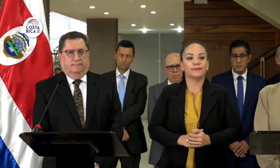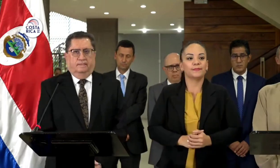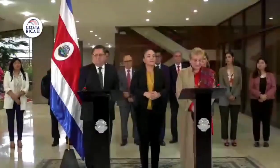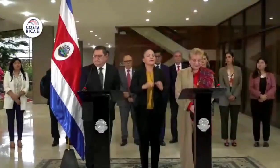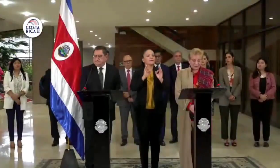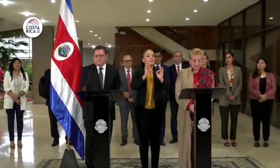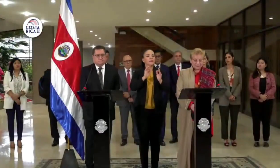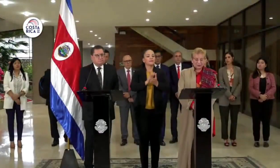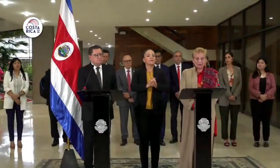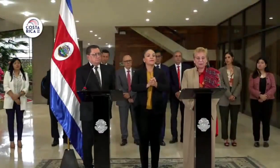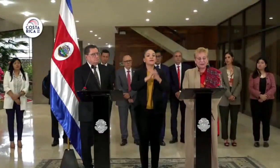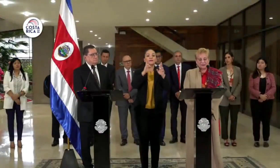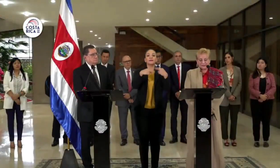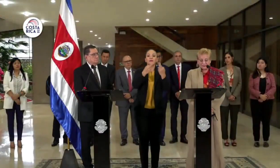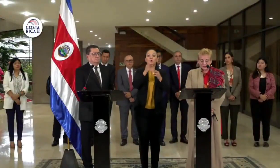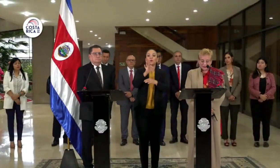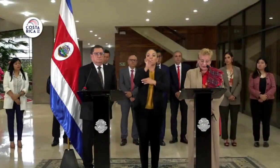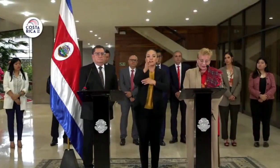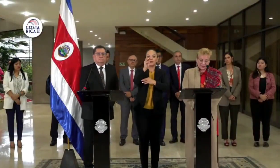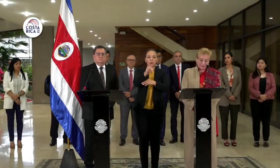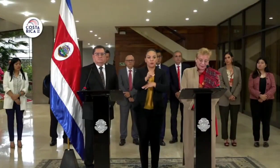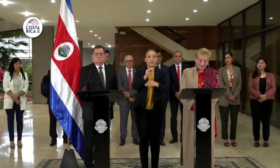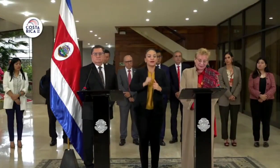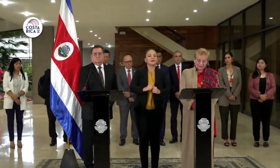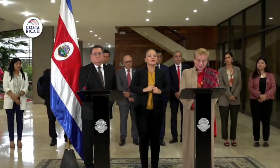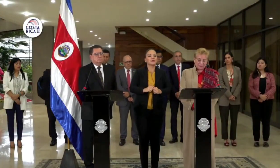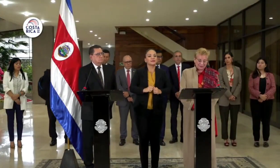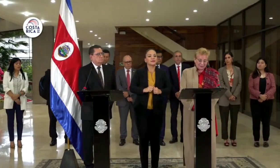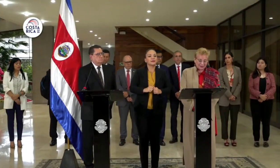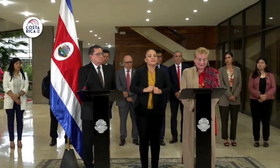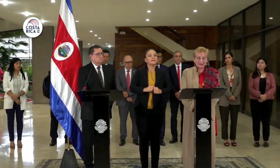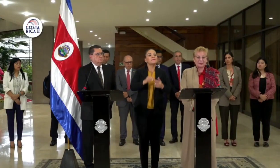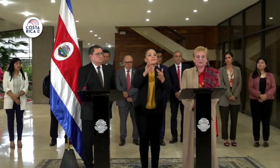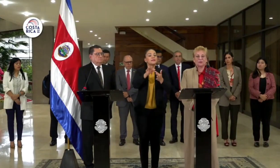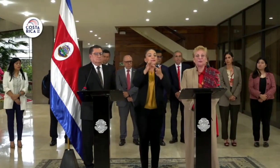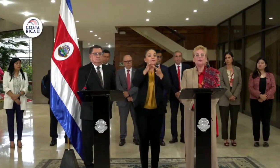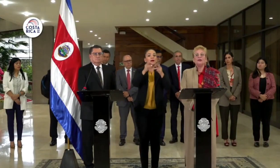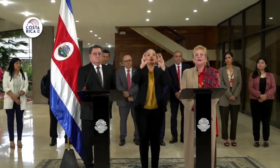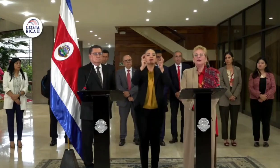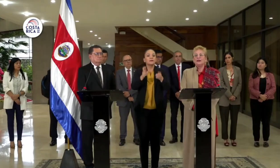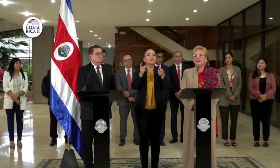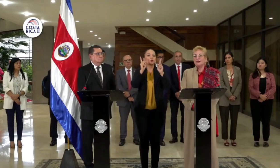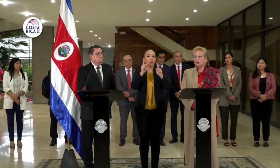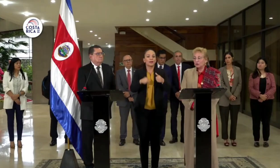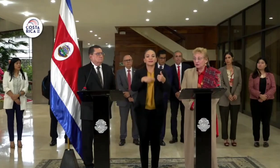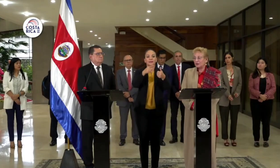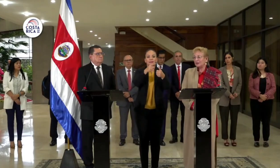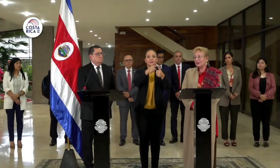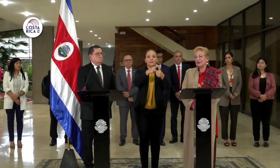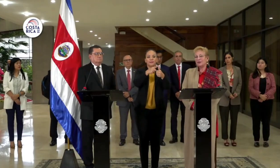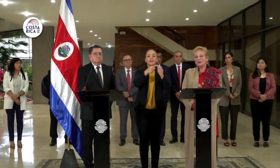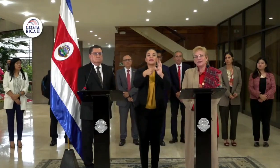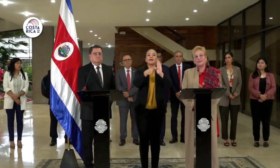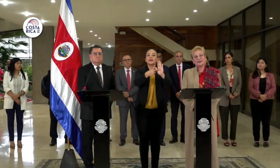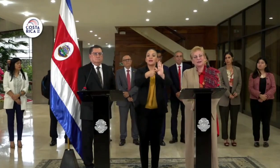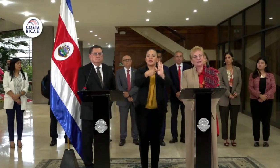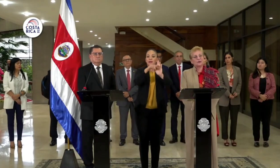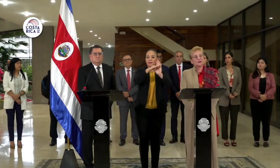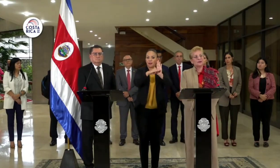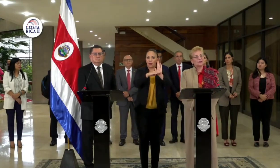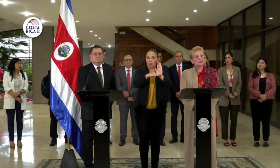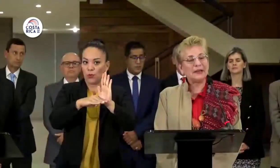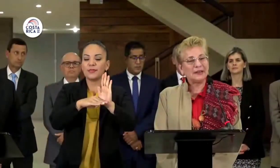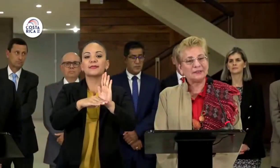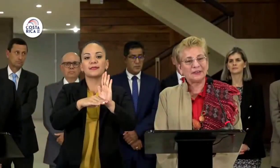Así que para la sesión del próximo martes, los principales temas son los indicadores, ya